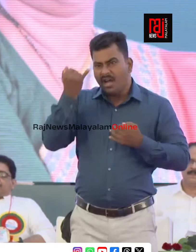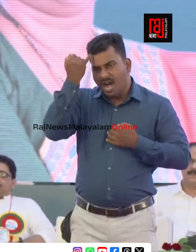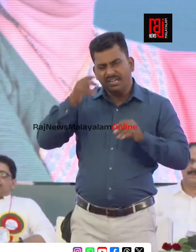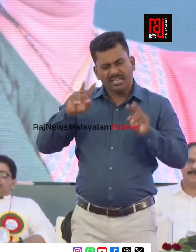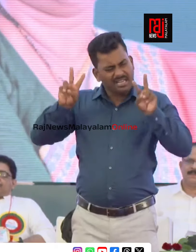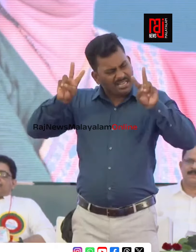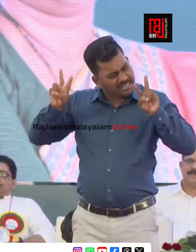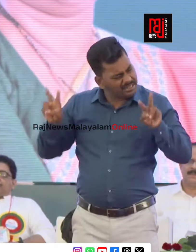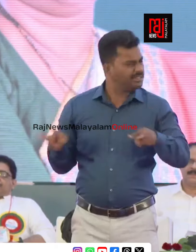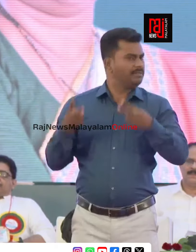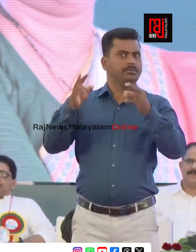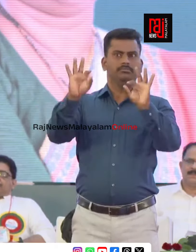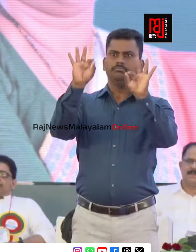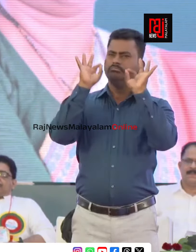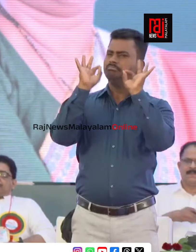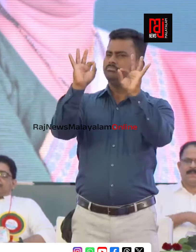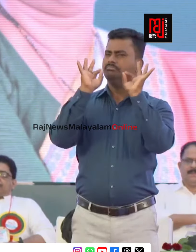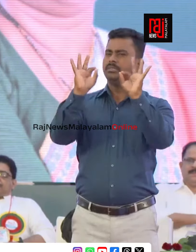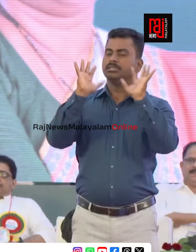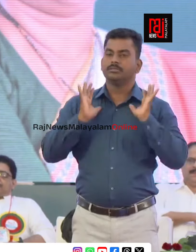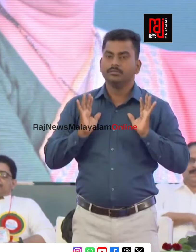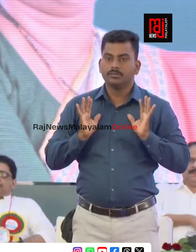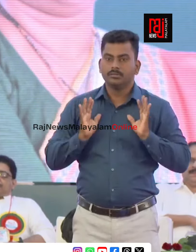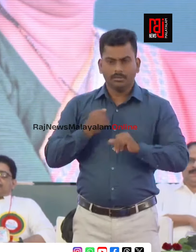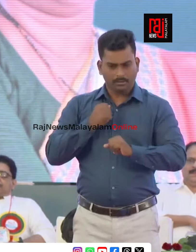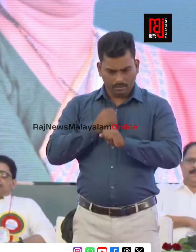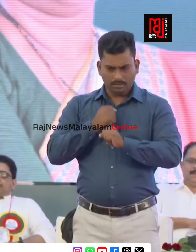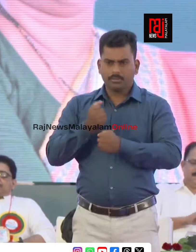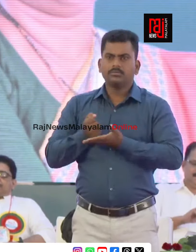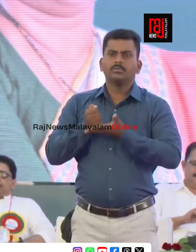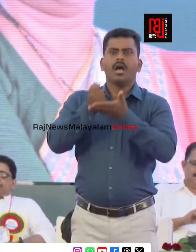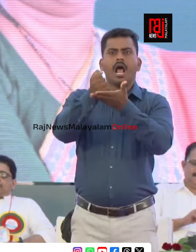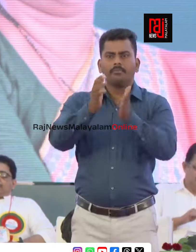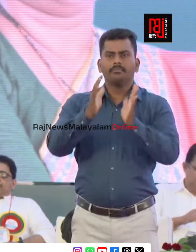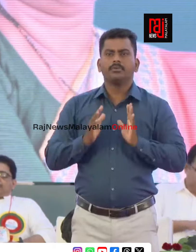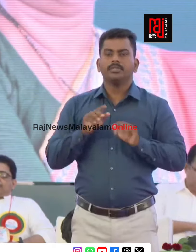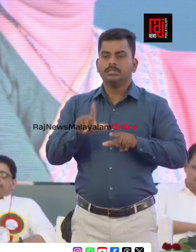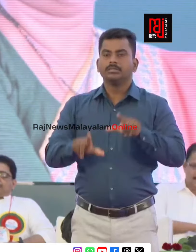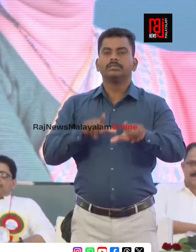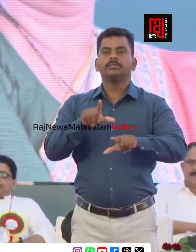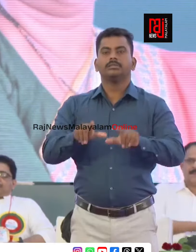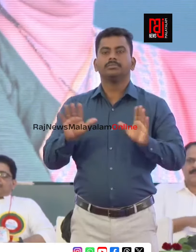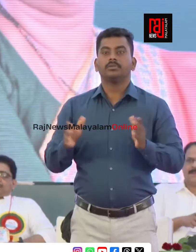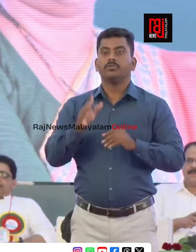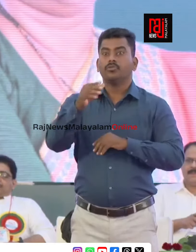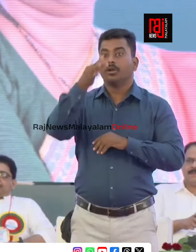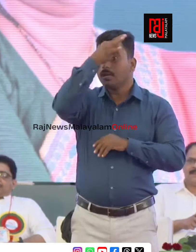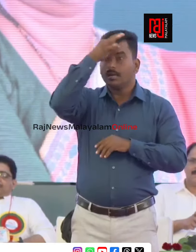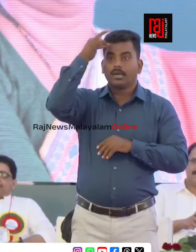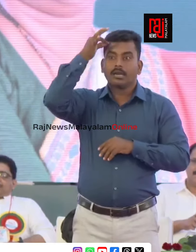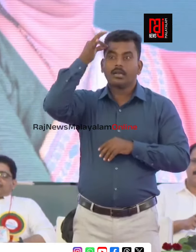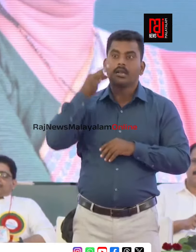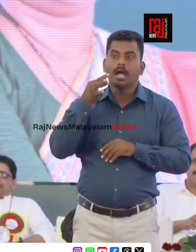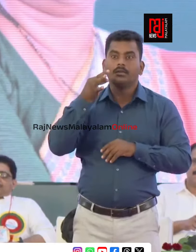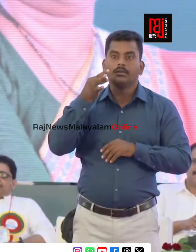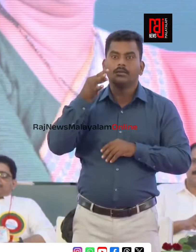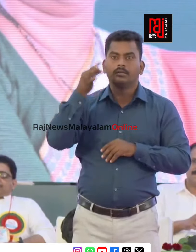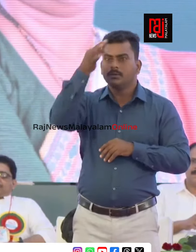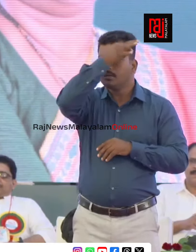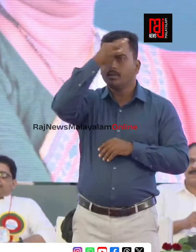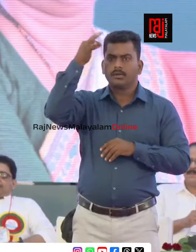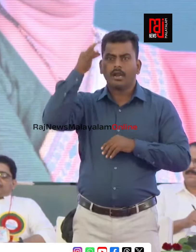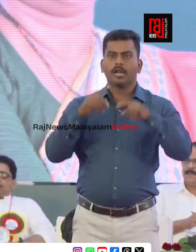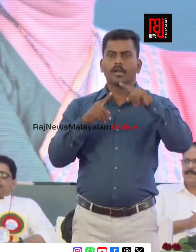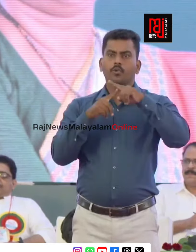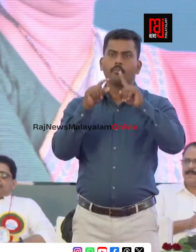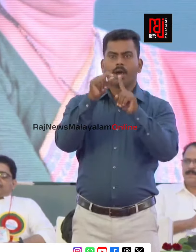ഭിന്നശേഷിക്കാരിയായ ശ്രീമതി രമ്യ രാജ് നേതൃനൽകുന്ന ഡാഡ് എന്ന സ്റ്റാർട്ടപ്പ് ഇതിനോടകം